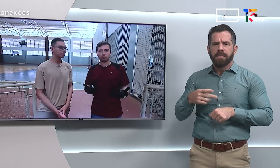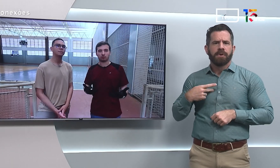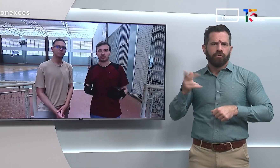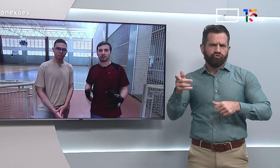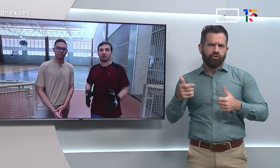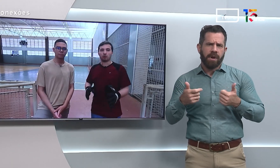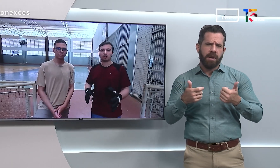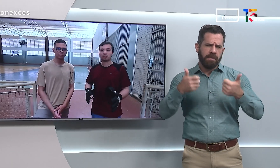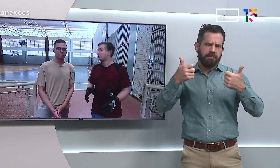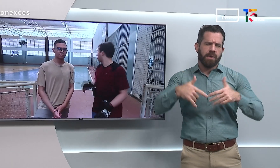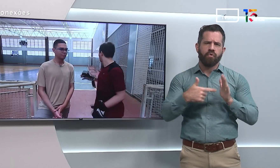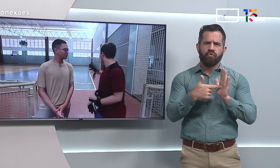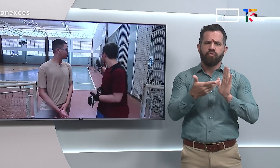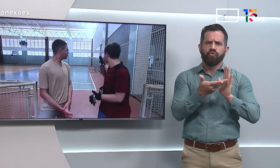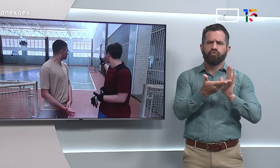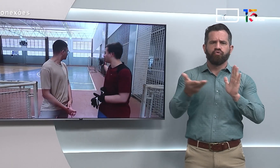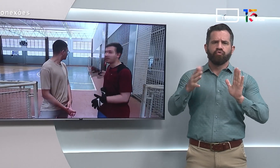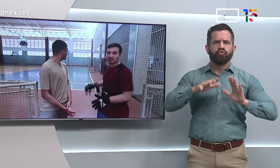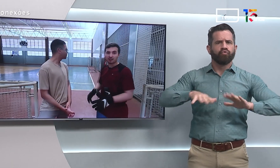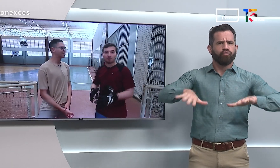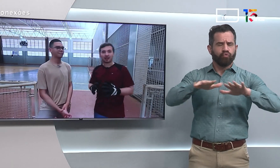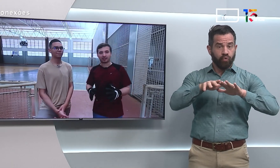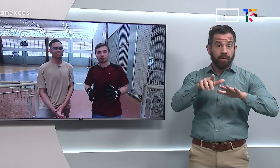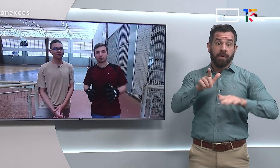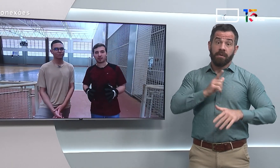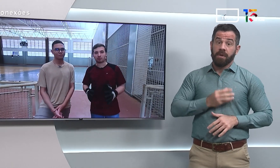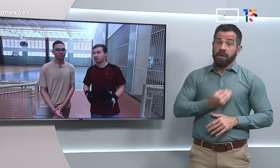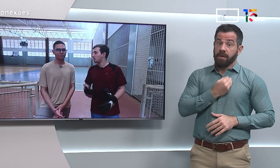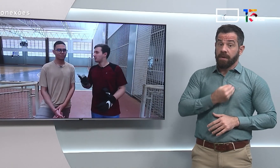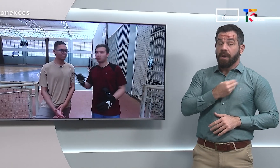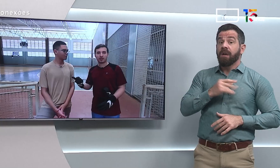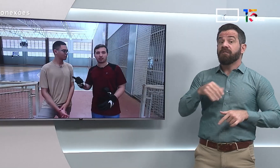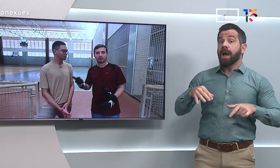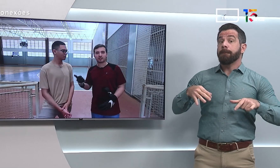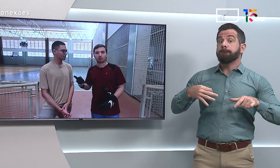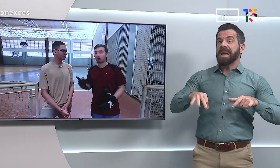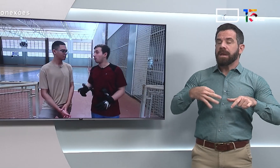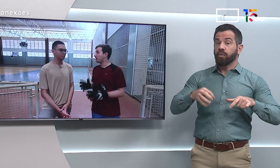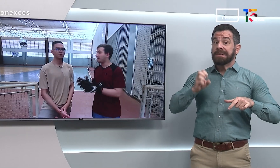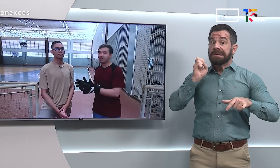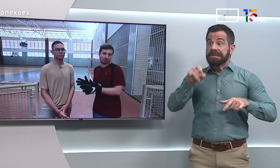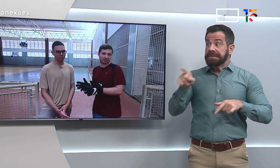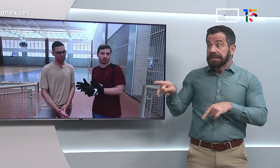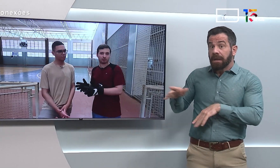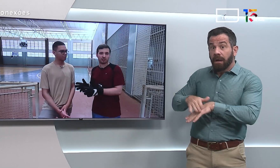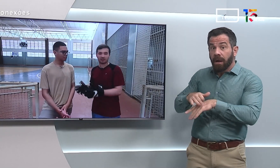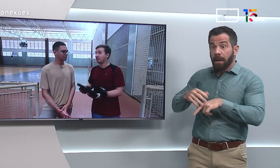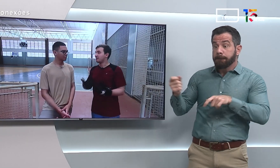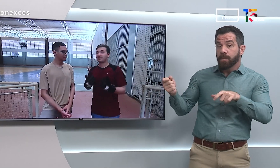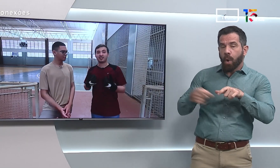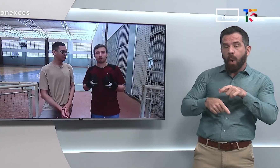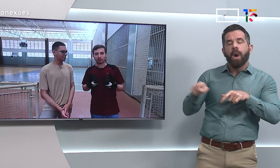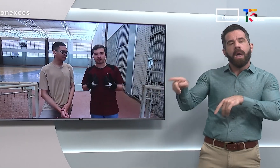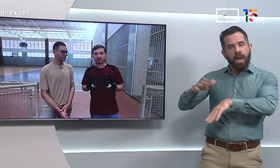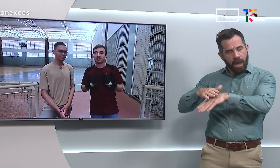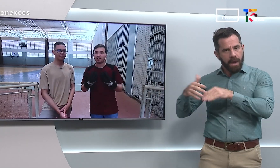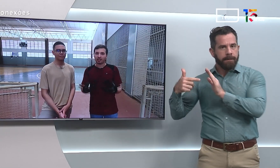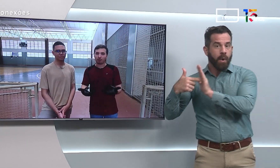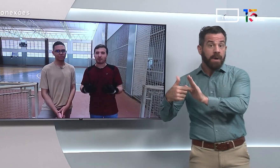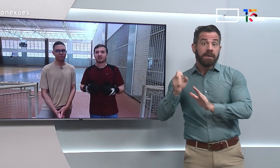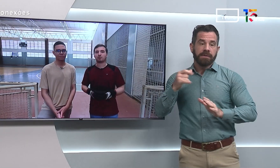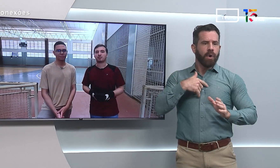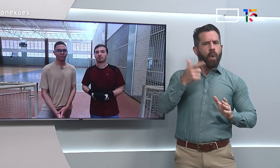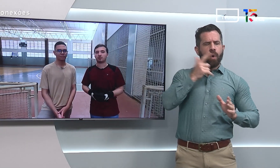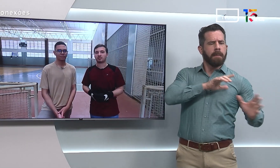todo mundo, Weigler, hoje nós vamos ali atrás bater uns pênaltis. Se o Weigler fizer o gol, ele passa a notícia. Se eu defender,